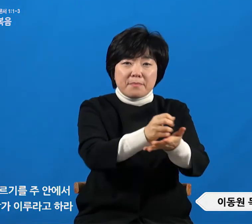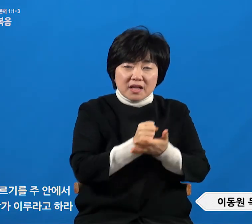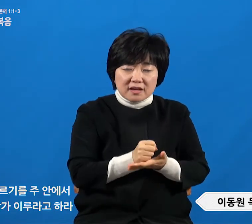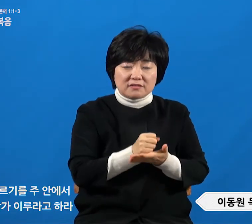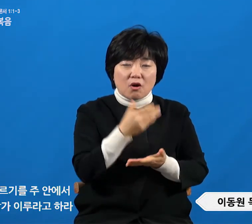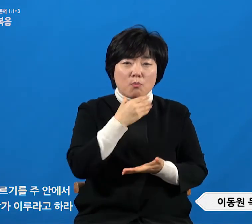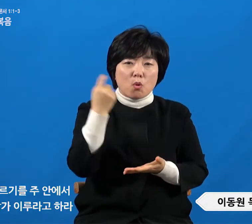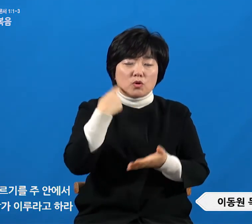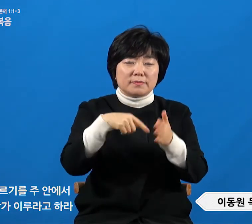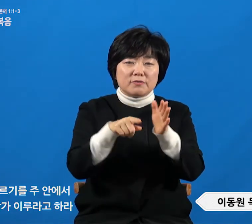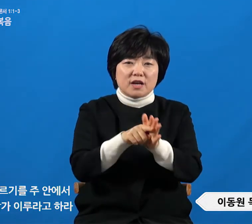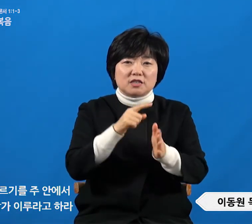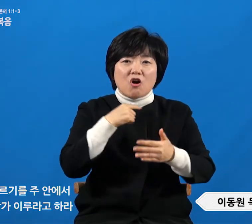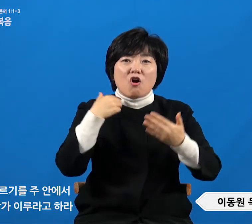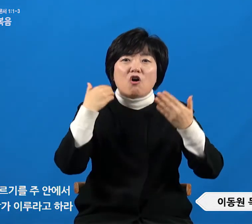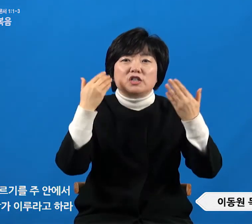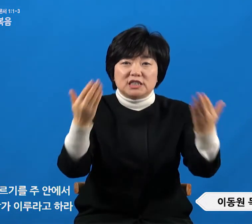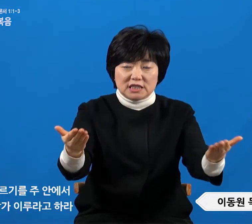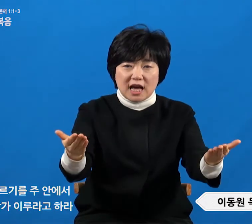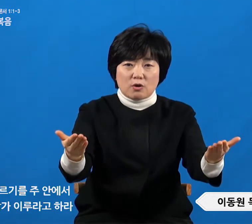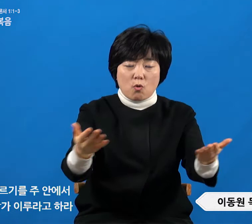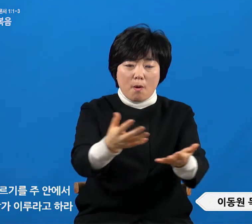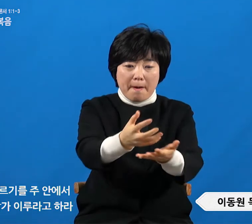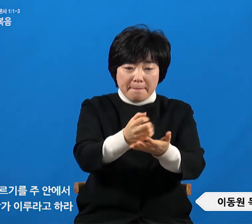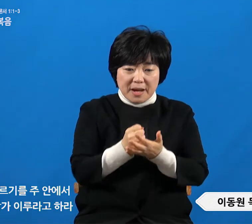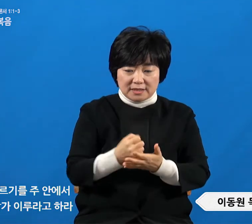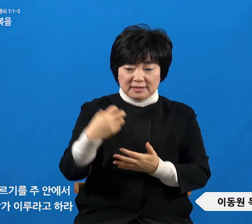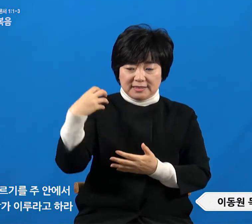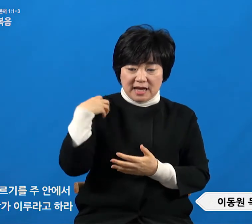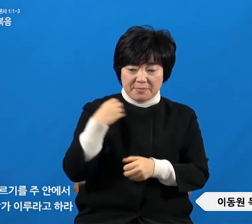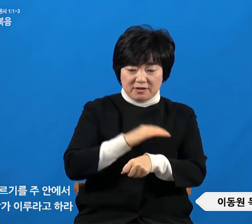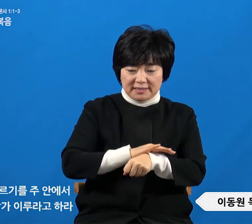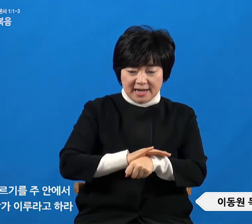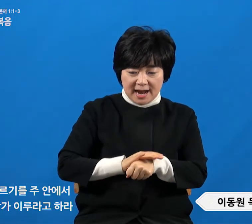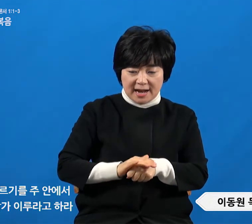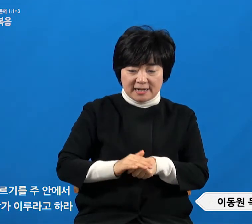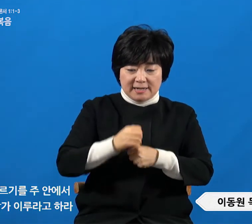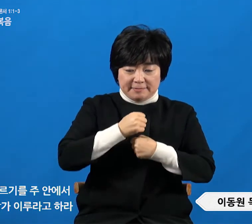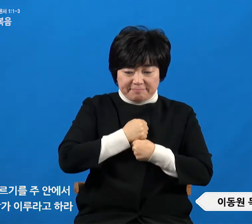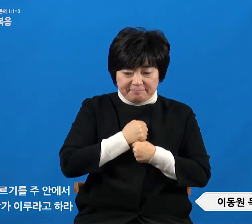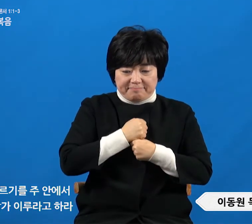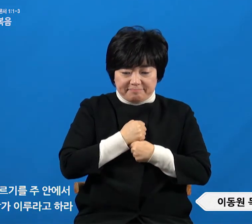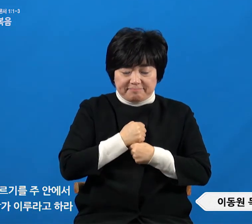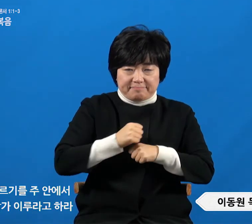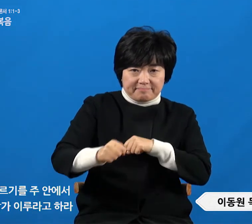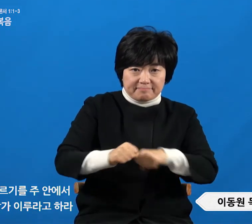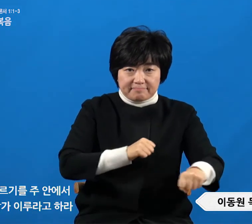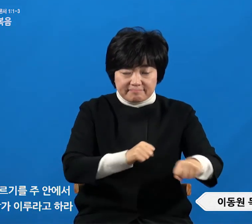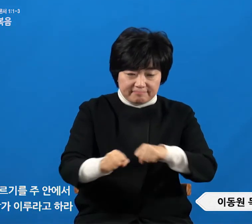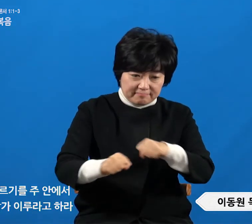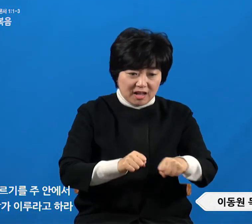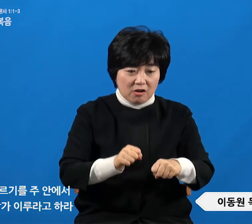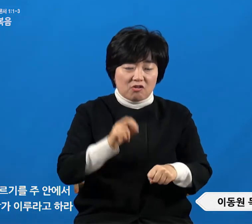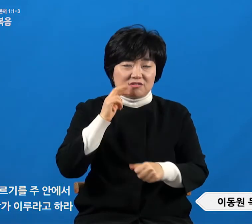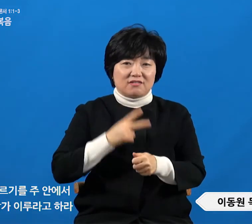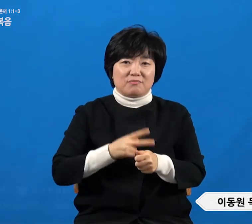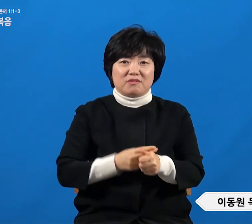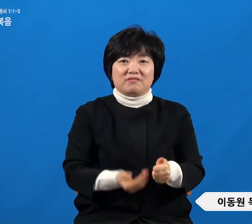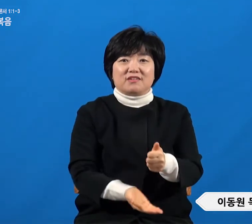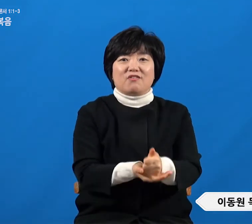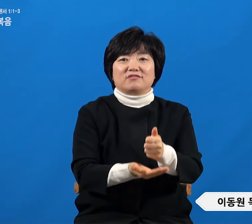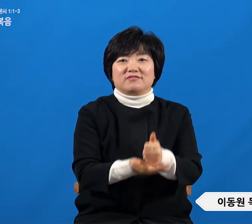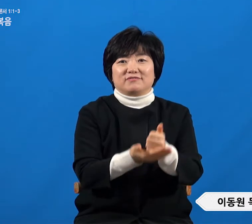헌신했고 그래서 그에게 받은 사명, 직분을 훌륭하게 수행하고 있었던 그를 바울은 격려하고 있었던